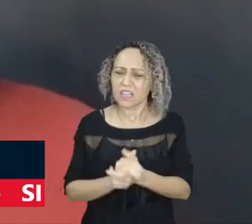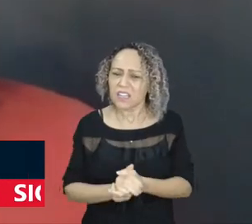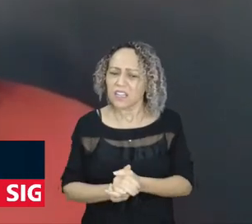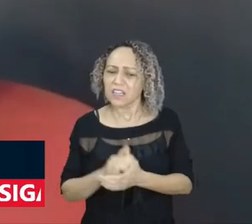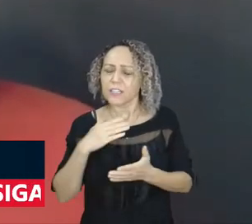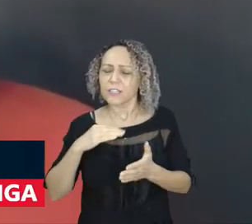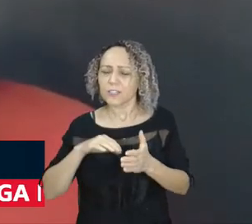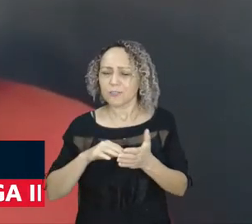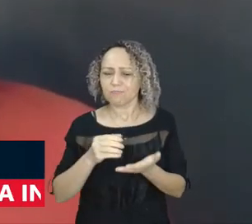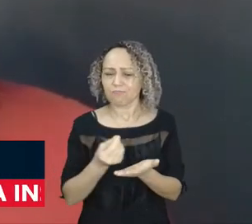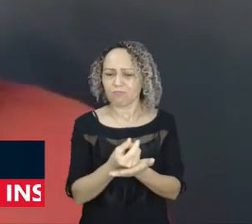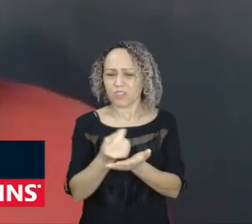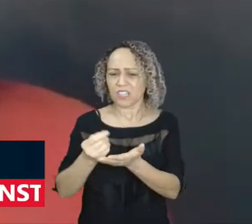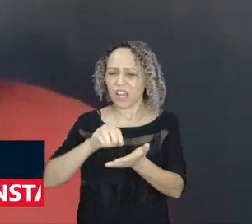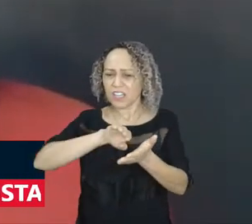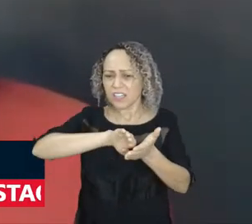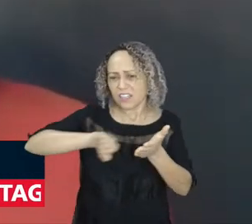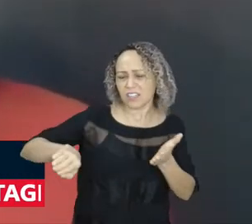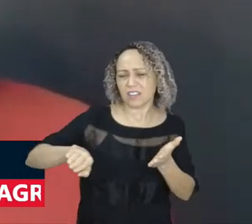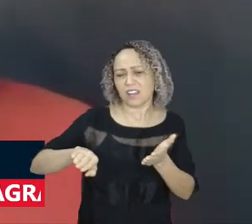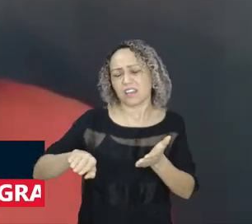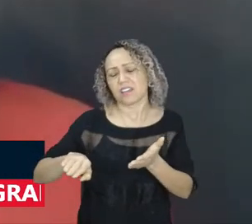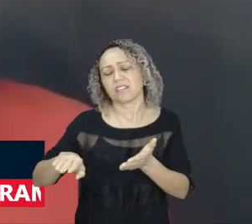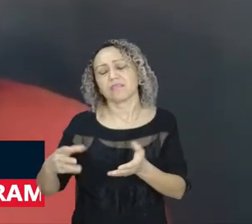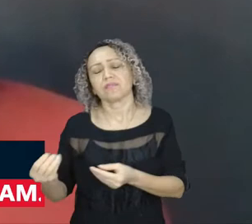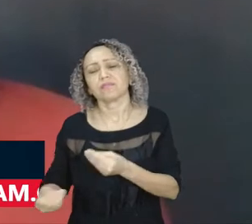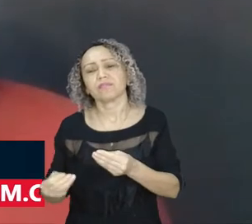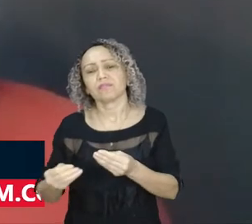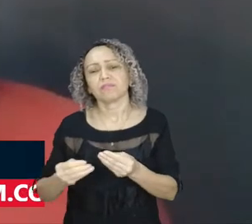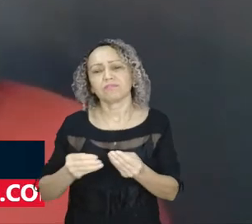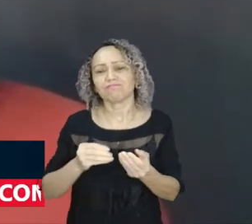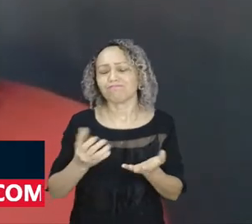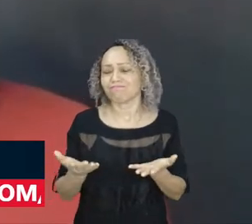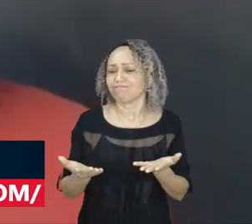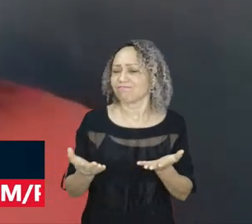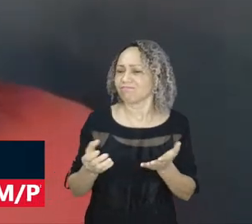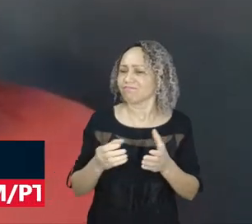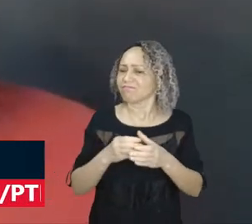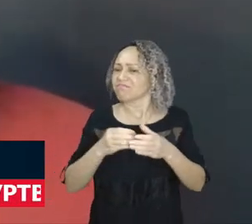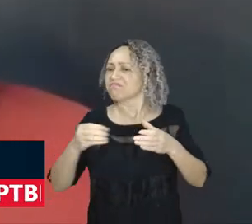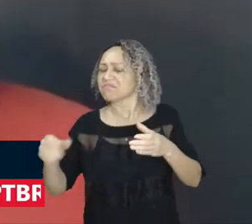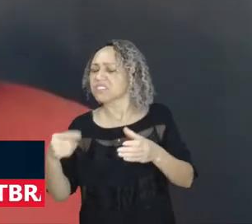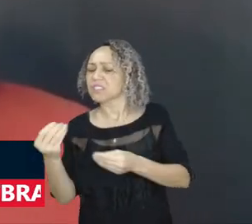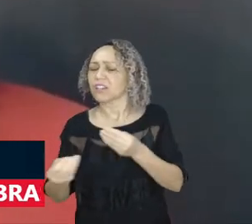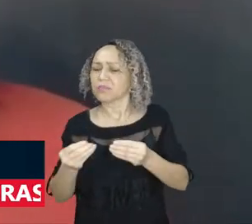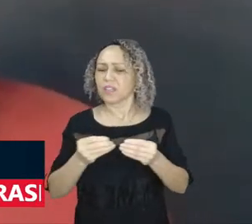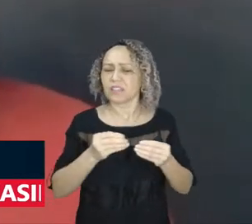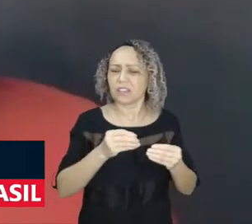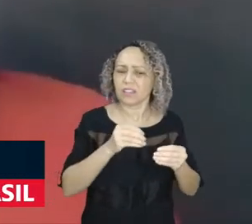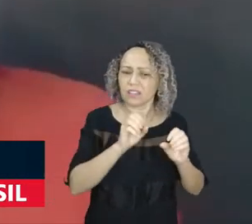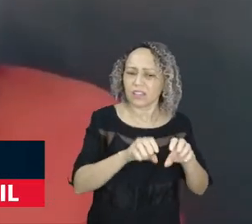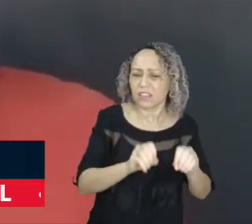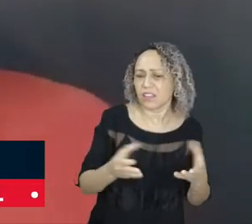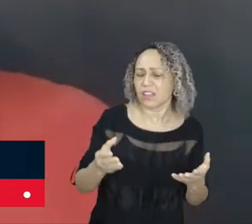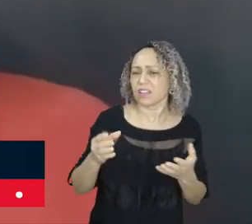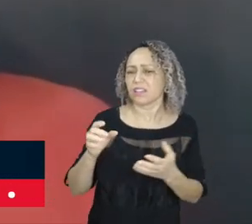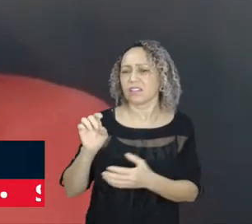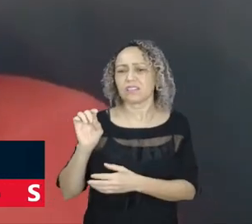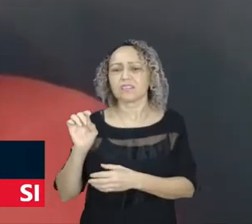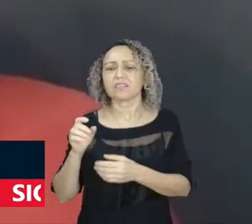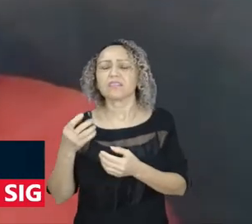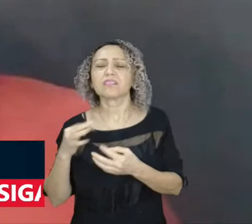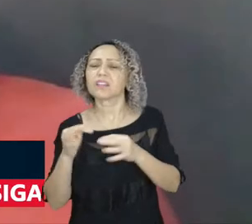tecnologia, e quando chega a isso, se fala, vamos tirar de áreas irmãs, de áreas igualmente estratégicas, e por que não